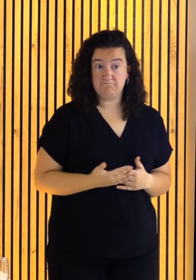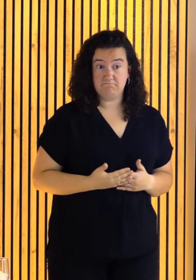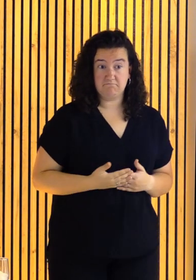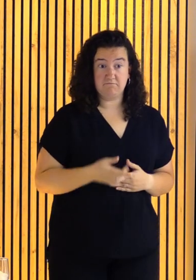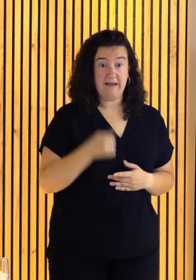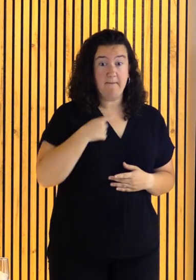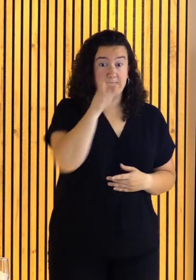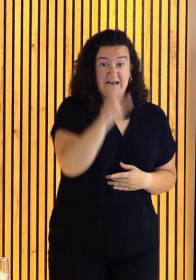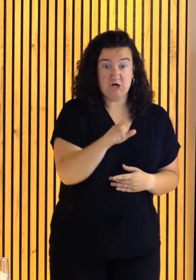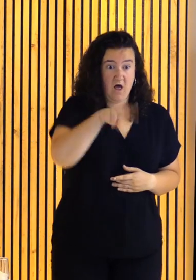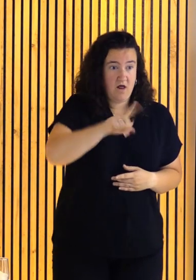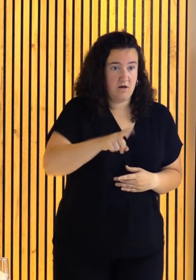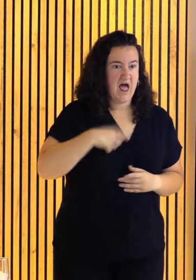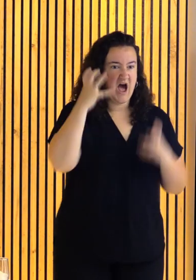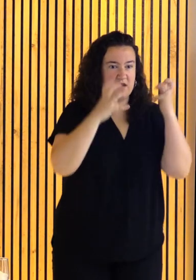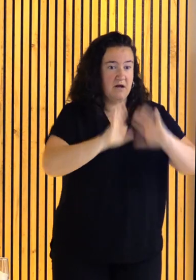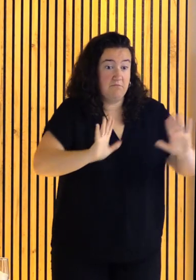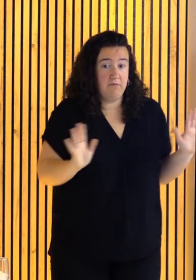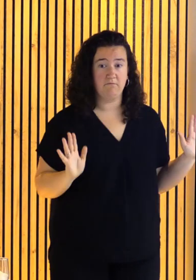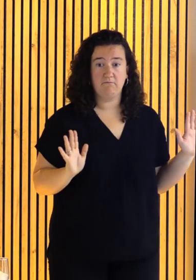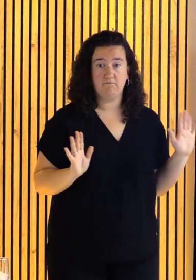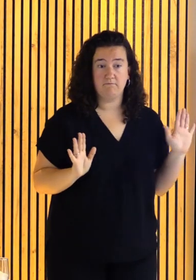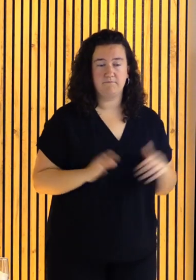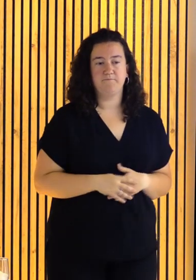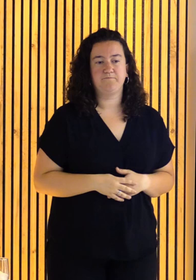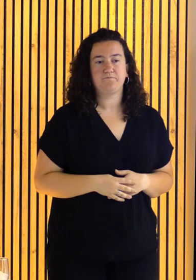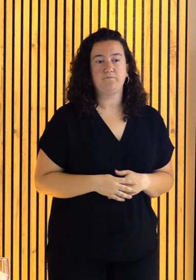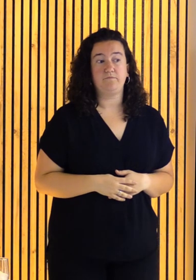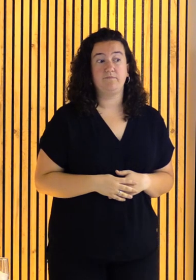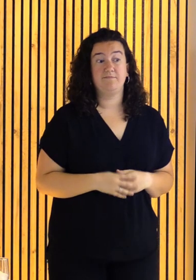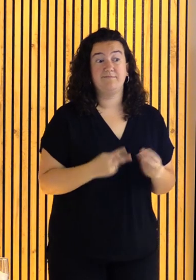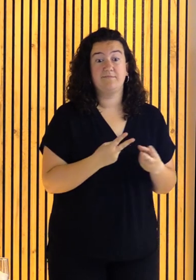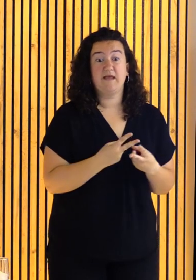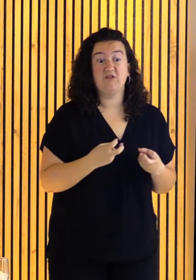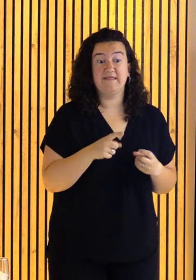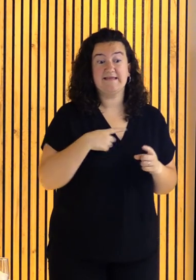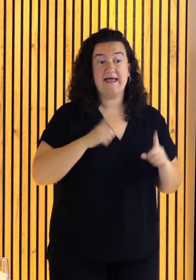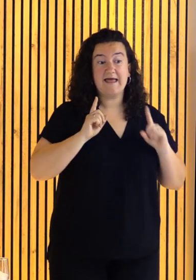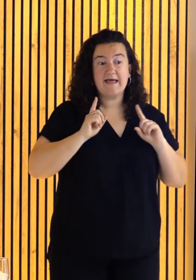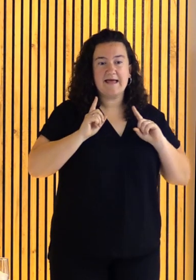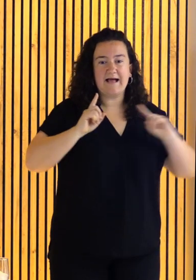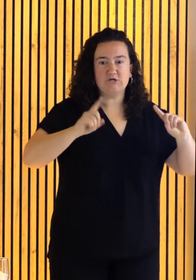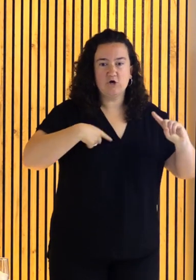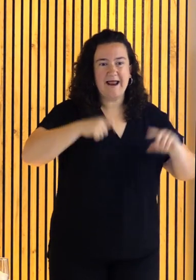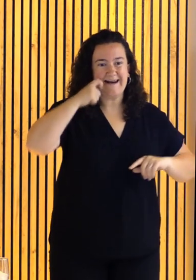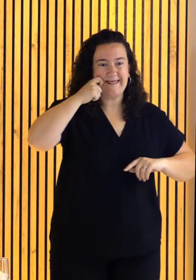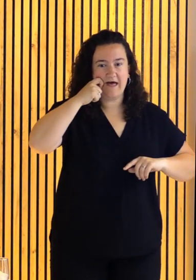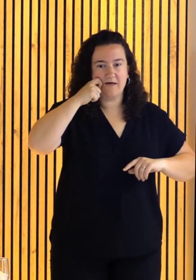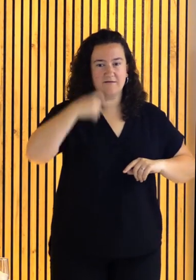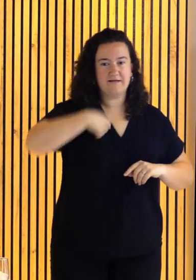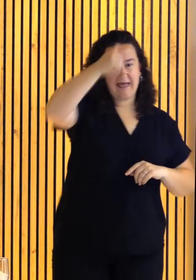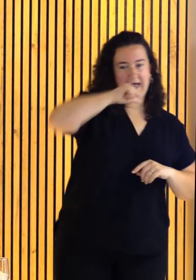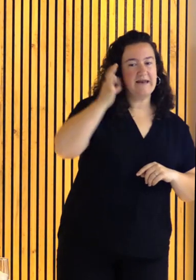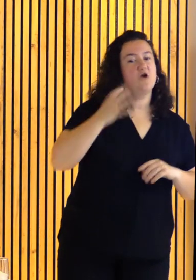zurek, animaliak zirela. Orduan, kasu honetan, arraza, nolabait generoren gainetik zegoen, ez? Orduan, bueno,